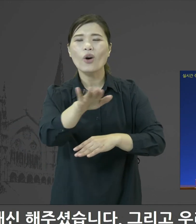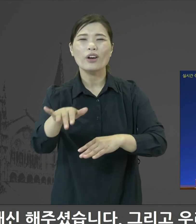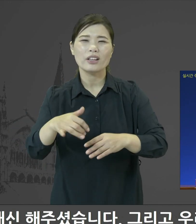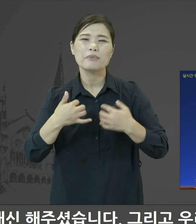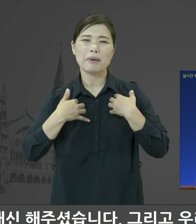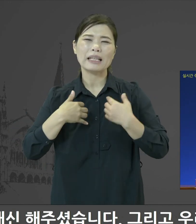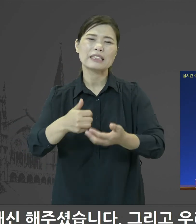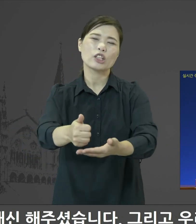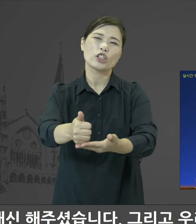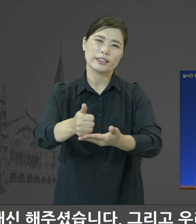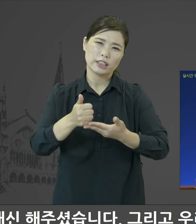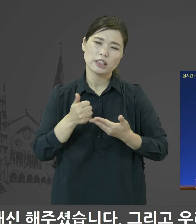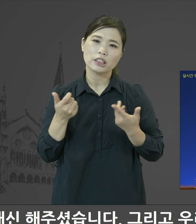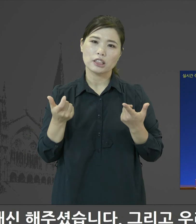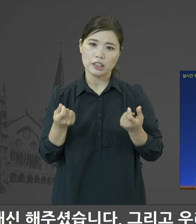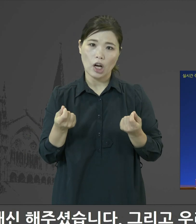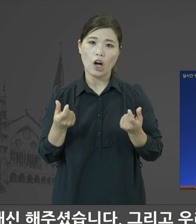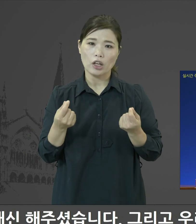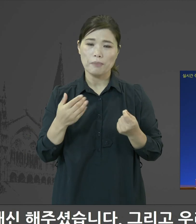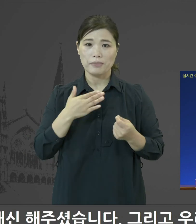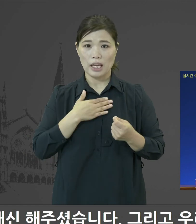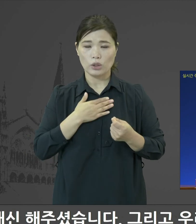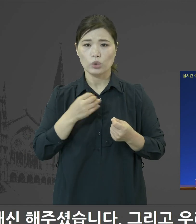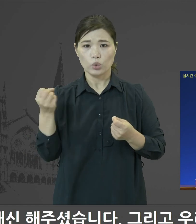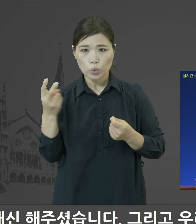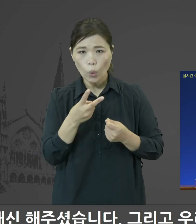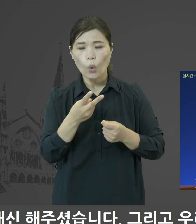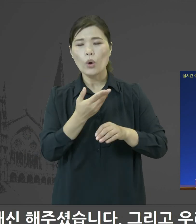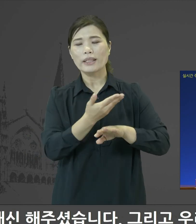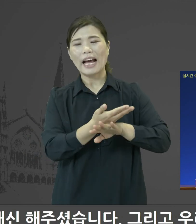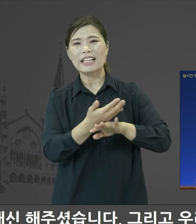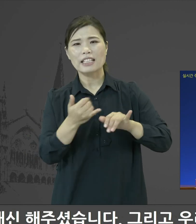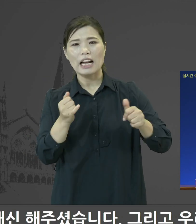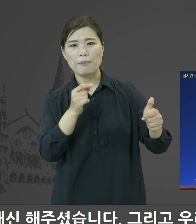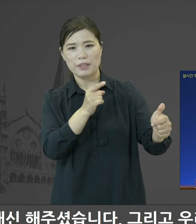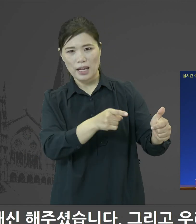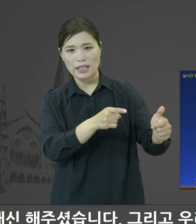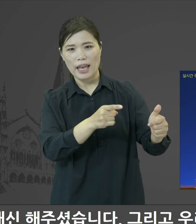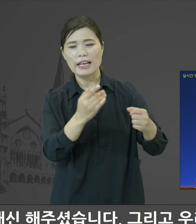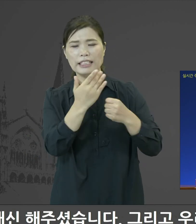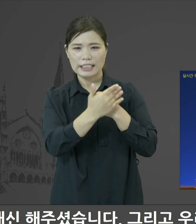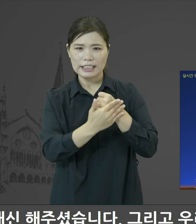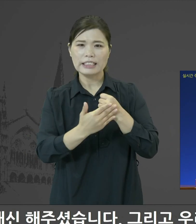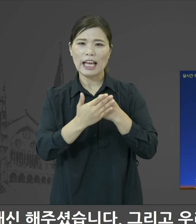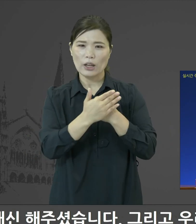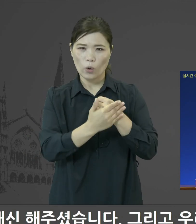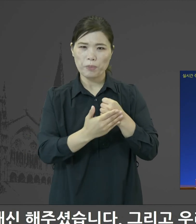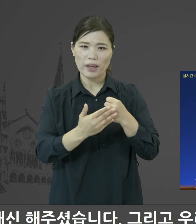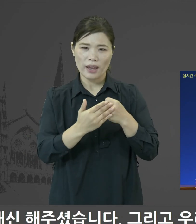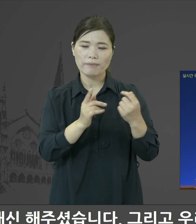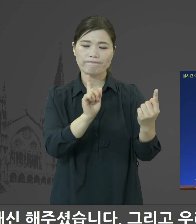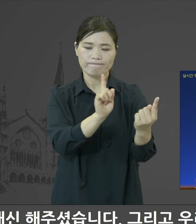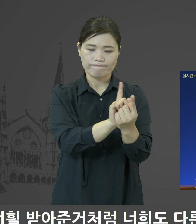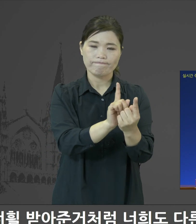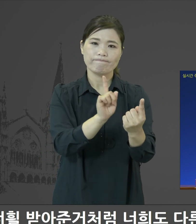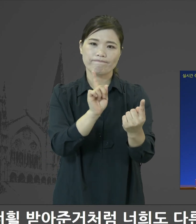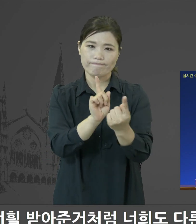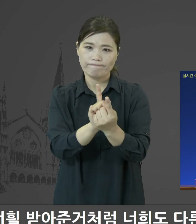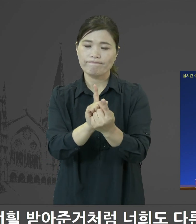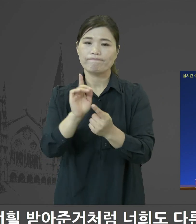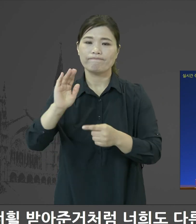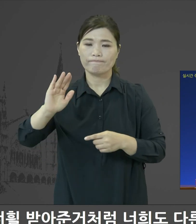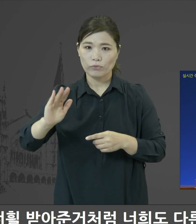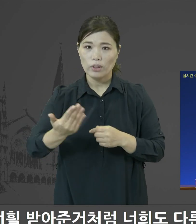다른 사람에게 너그러이 은혜로 대하라, 이렇게 명령해주고 요청하고